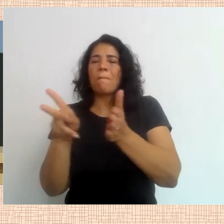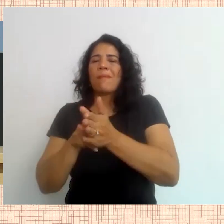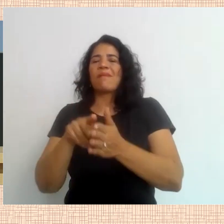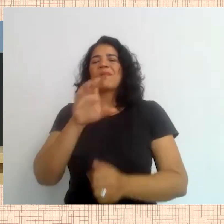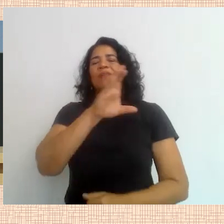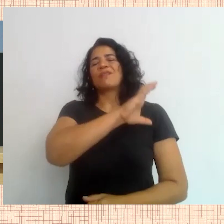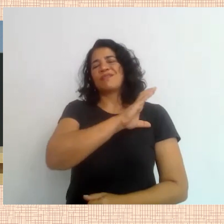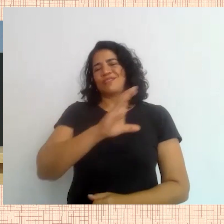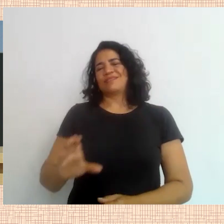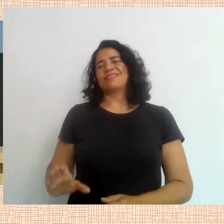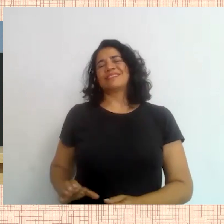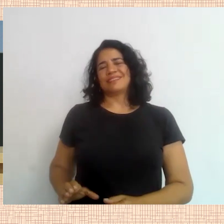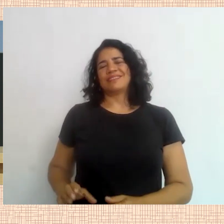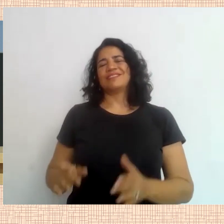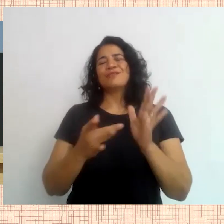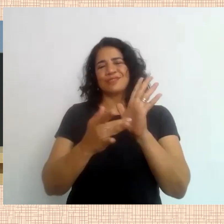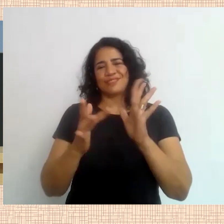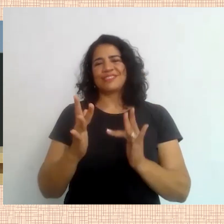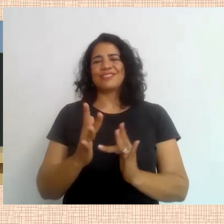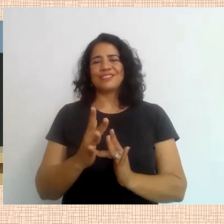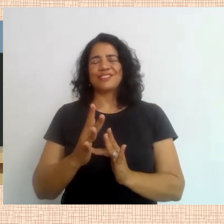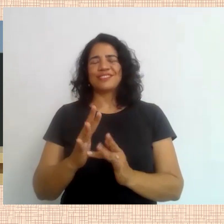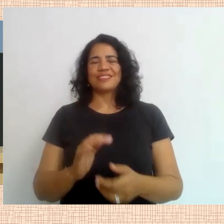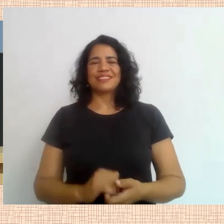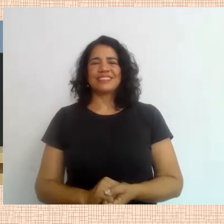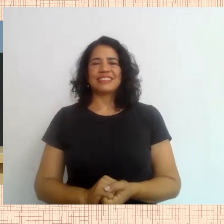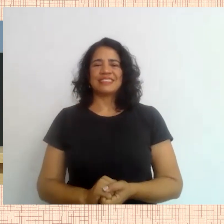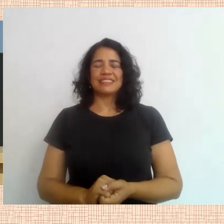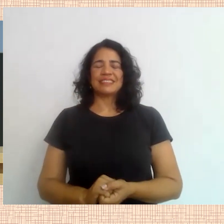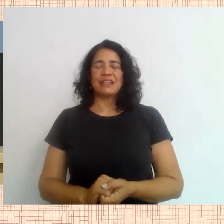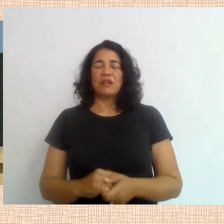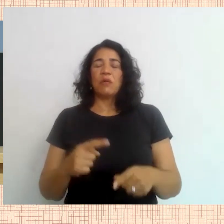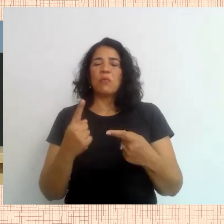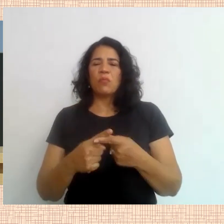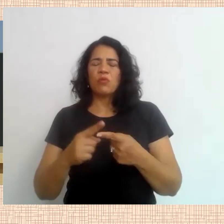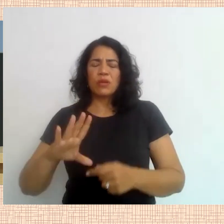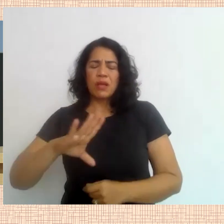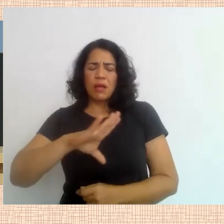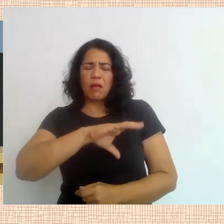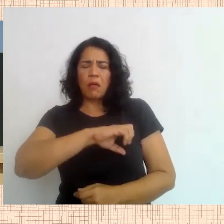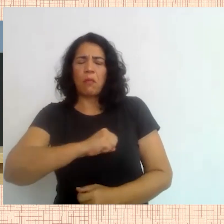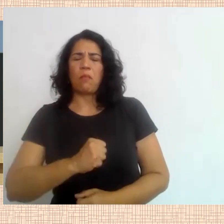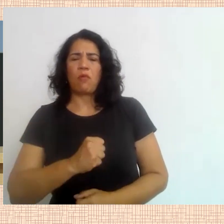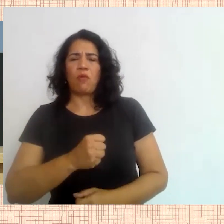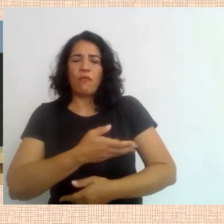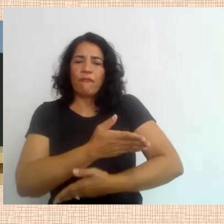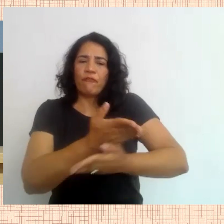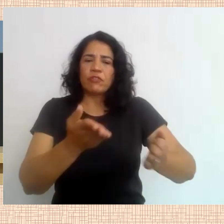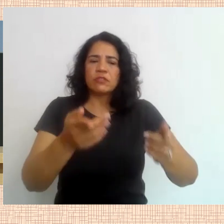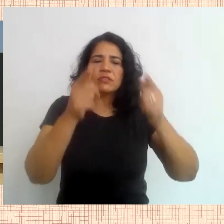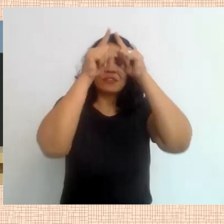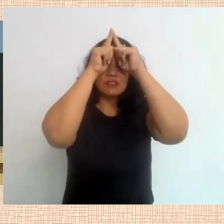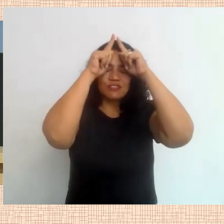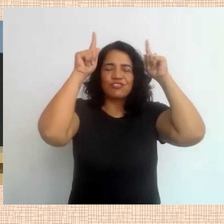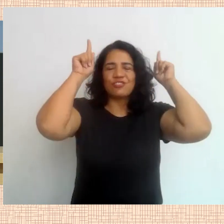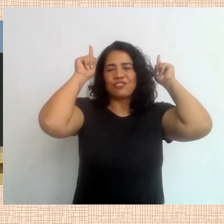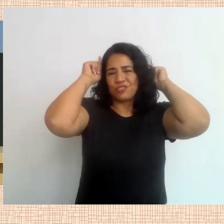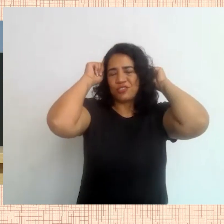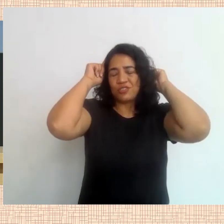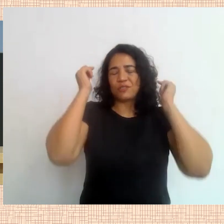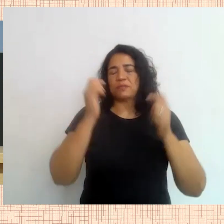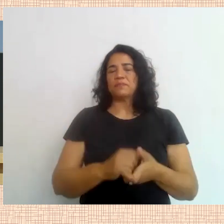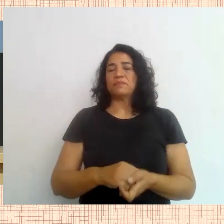da dispensação da graça de Deus a mim confiada para vós outros. Essa dispensação,